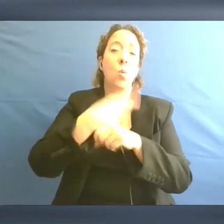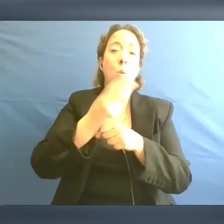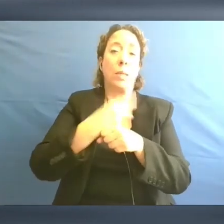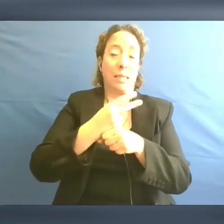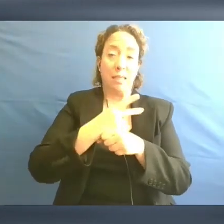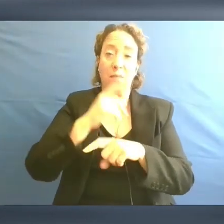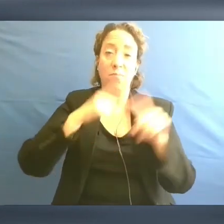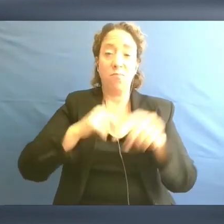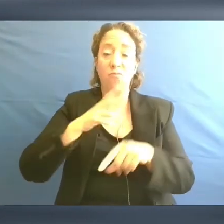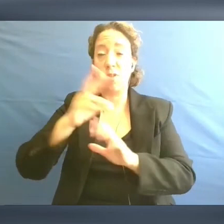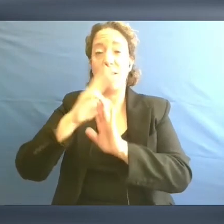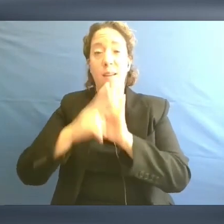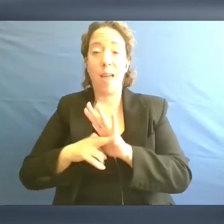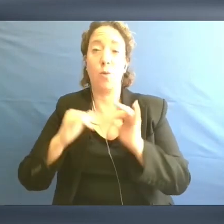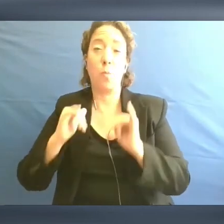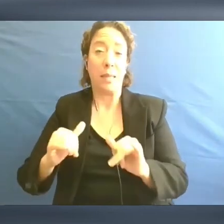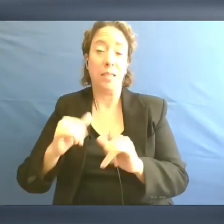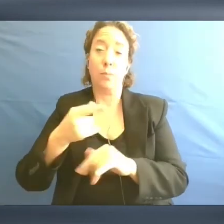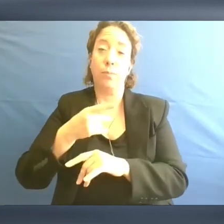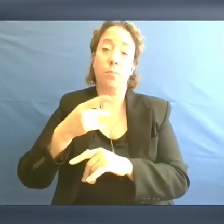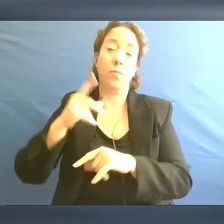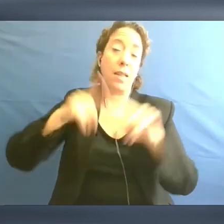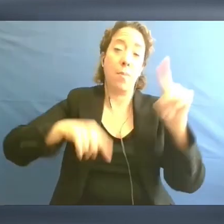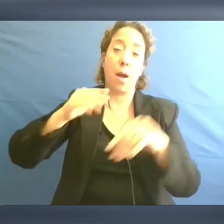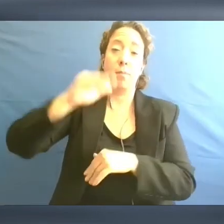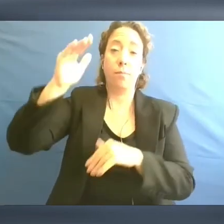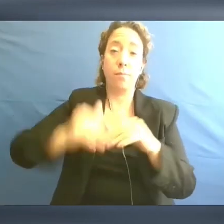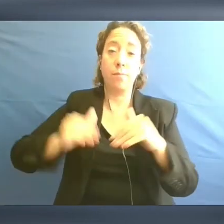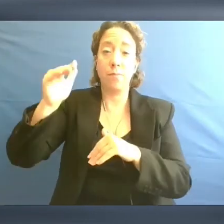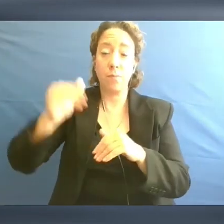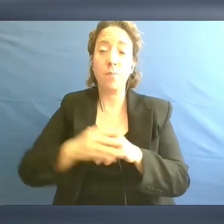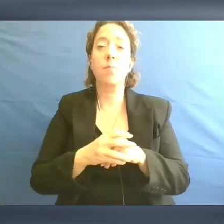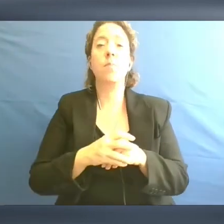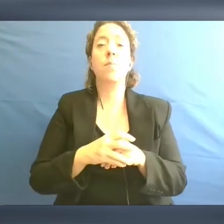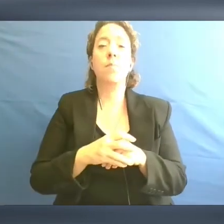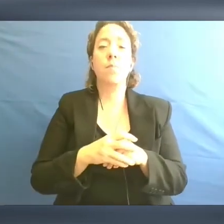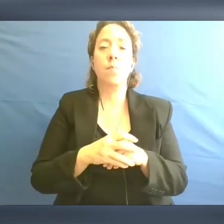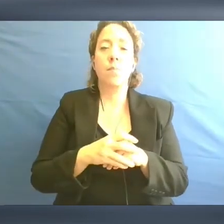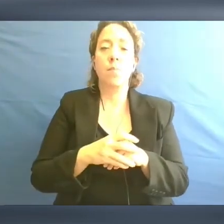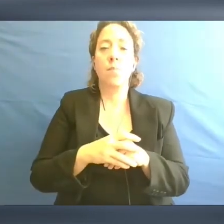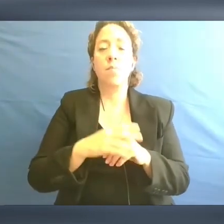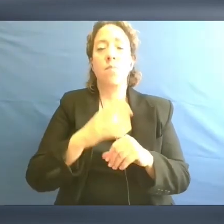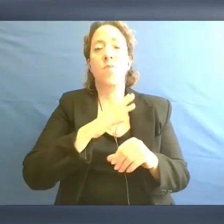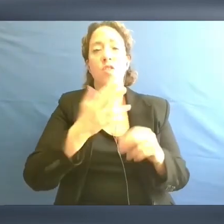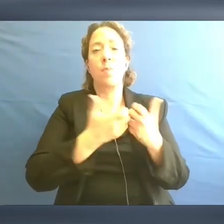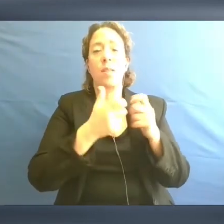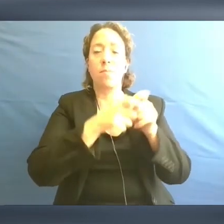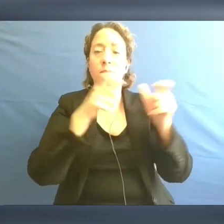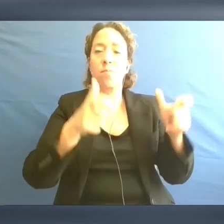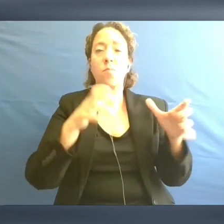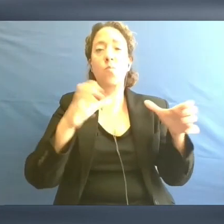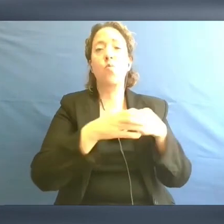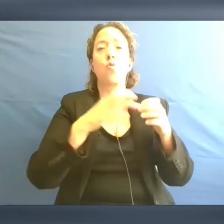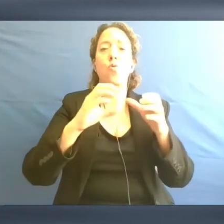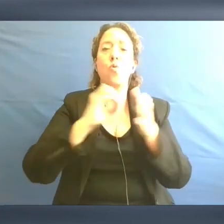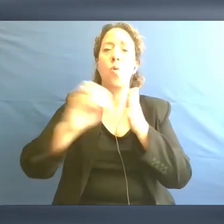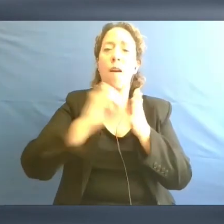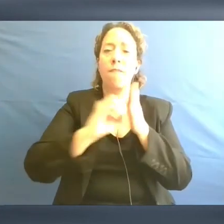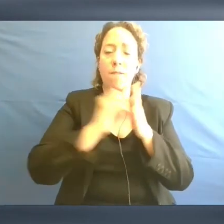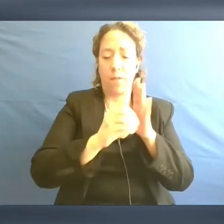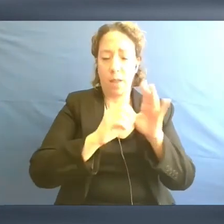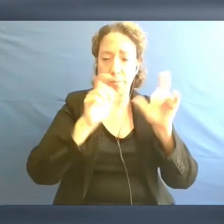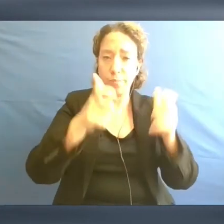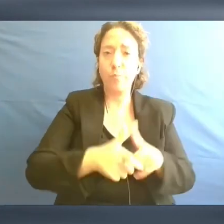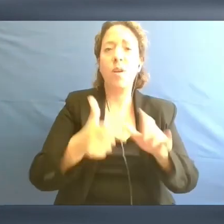moins automatiques. Alors par exemple, chez SiteImprove, on a un module de correction orthographique qui a un outil de détection de